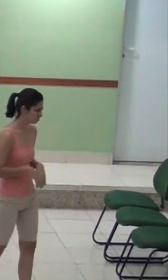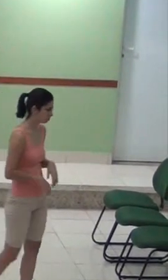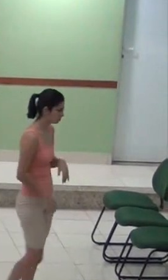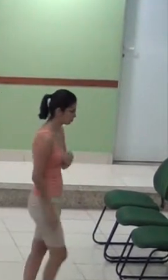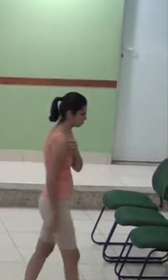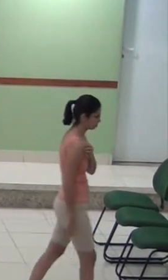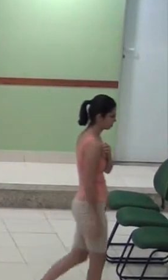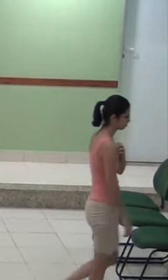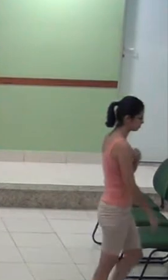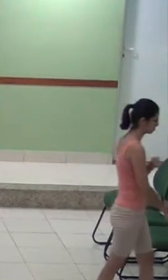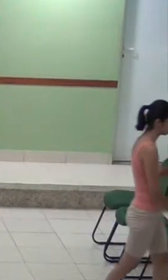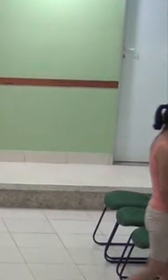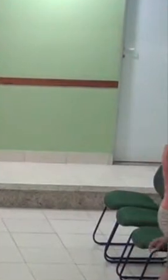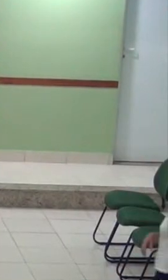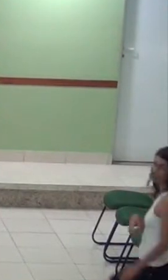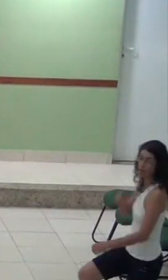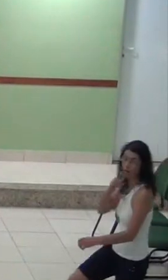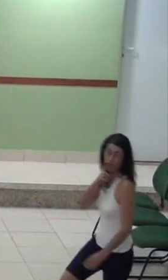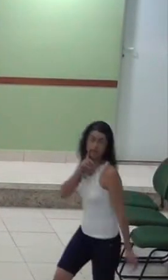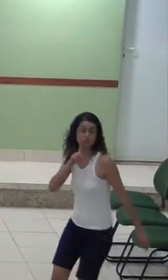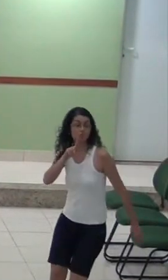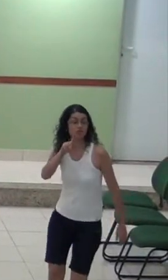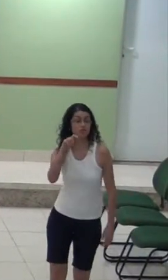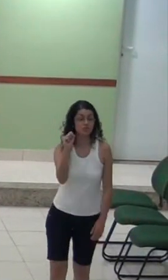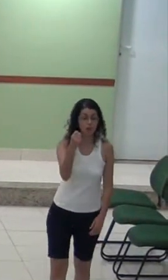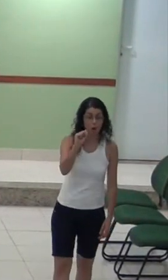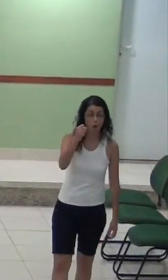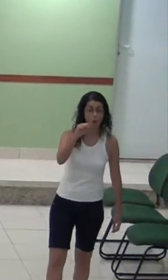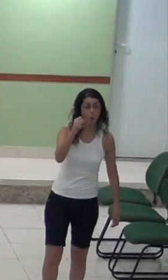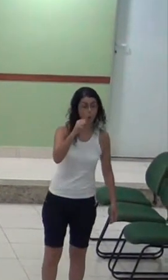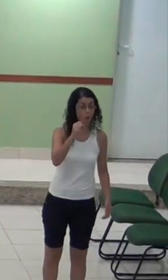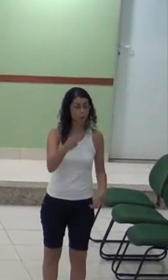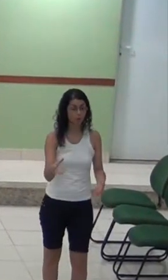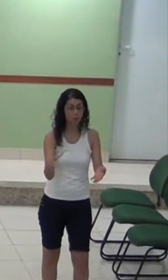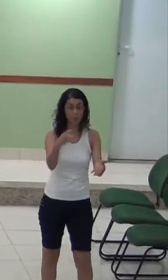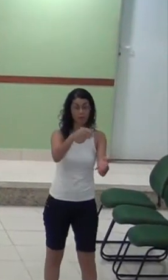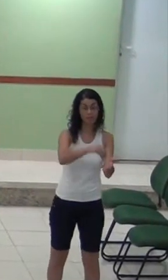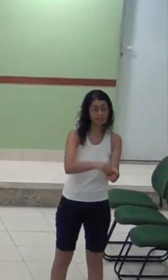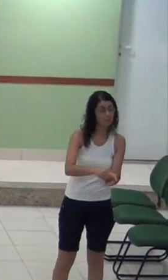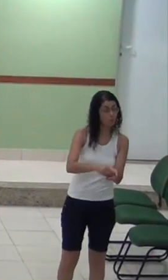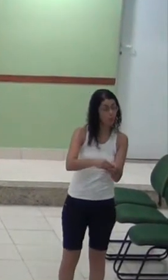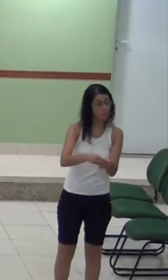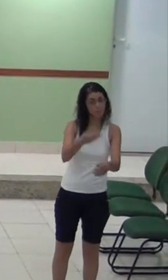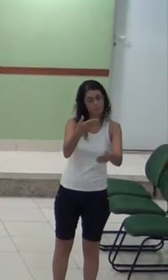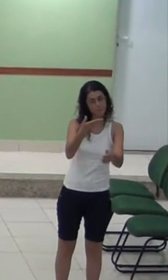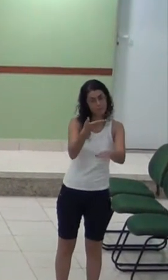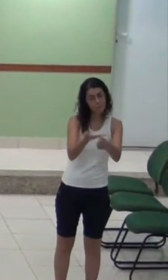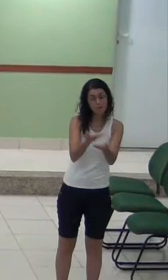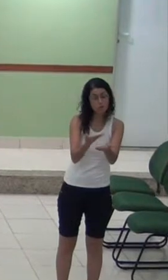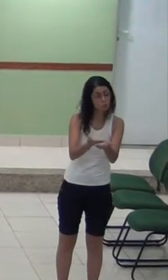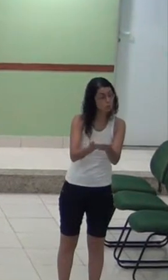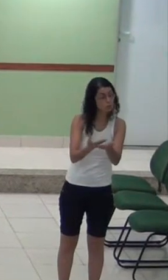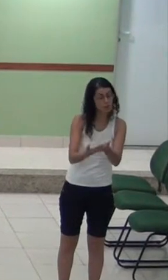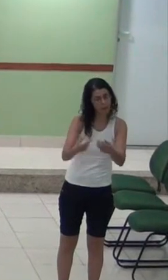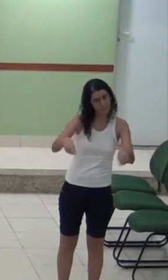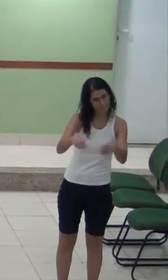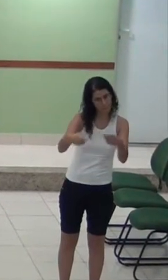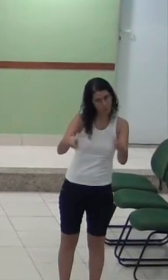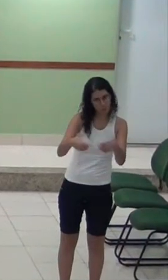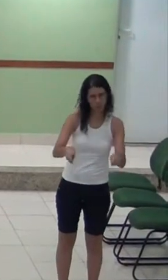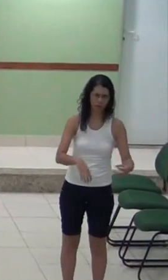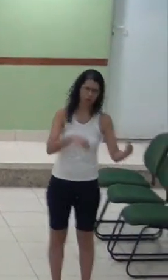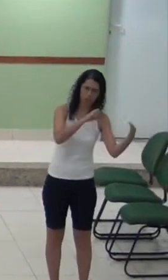Dia 8... matrícula para aula de música. Nós vamos aprender os instrumentos nós vamos aprender, não,